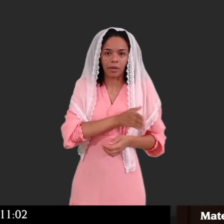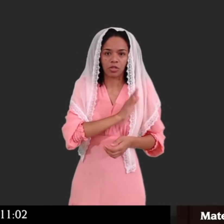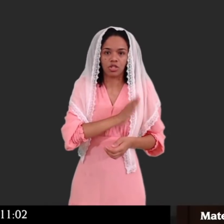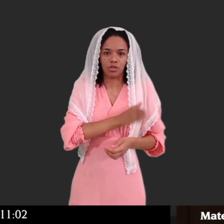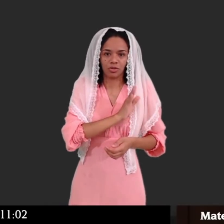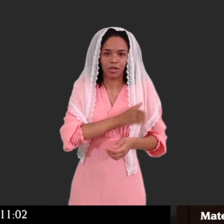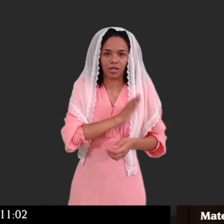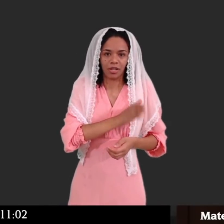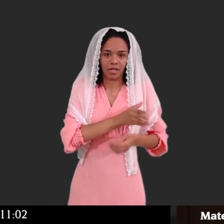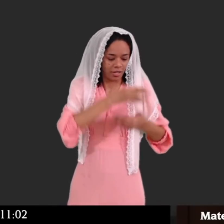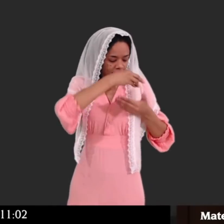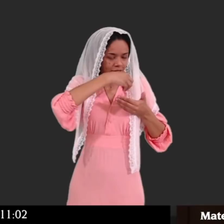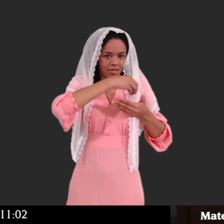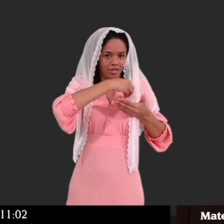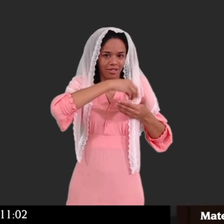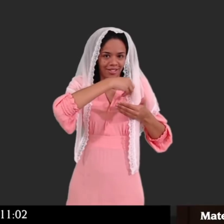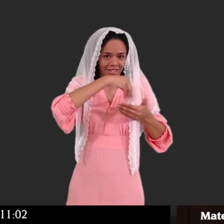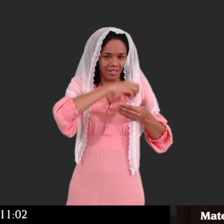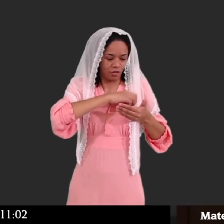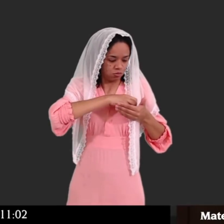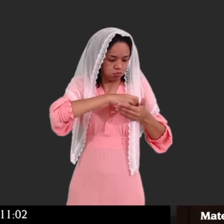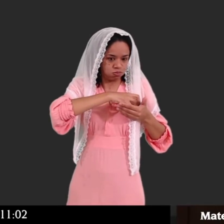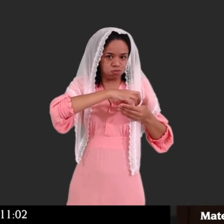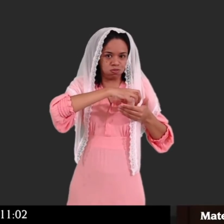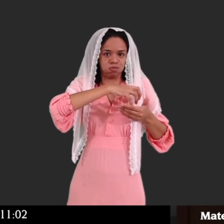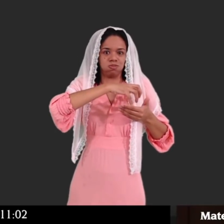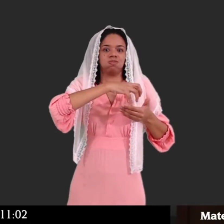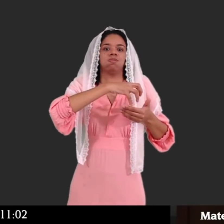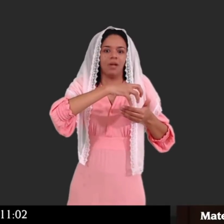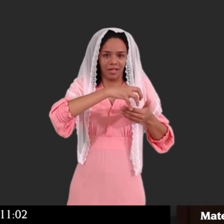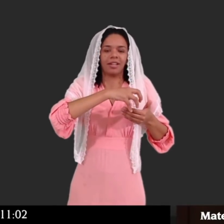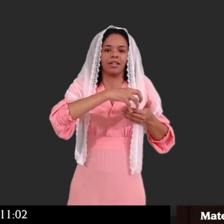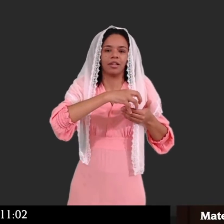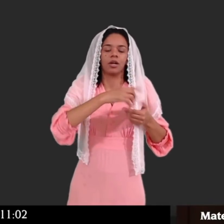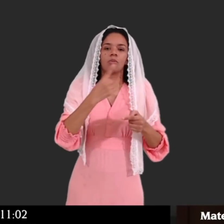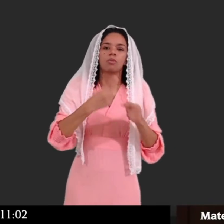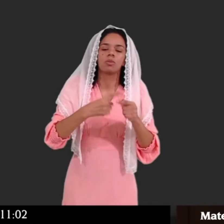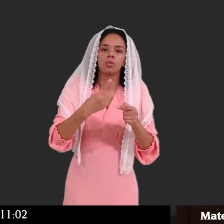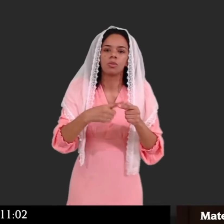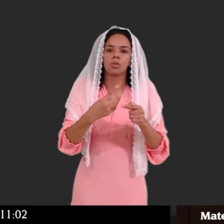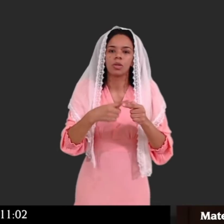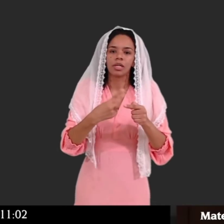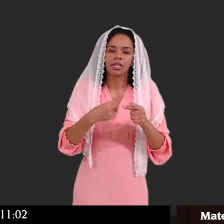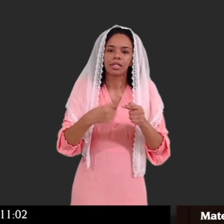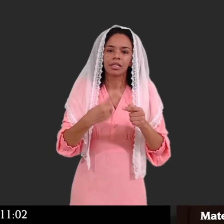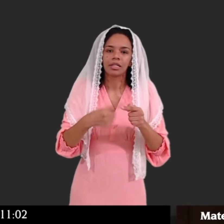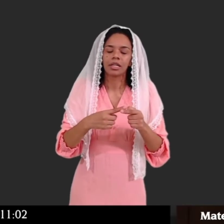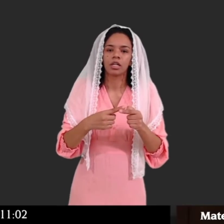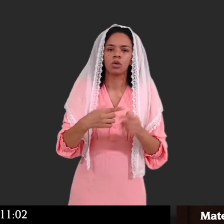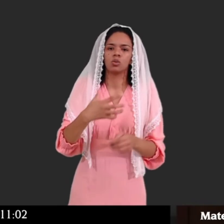vai crescendo em 3 medidas. Ele modifica seu corpo, maneira de